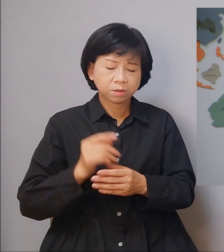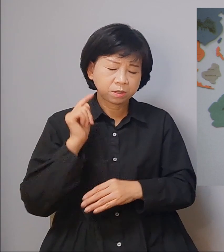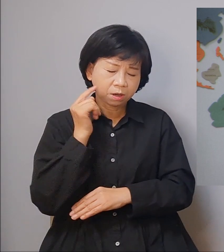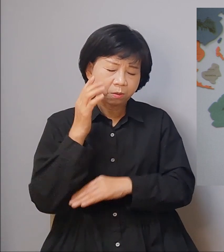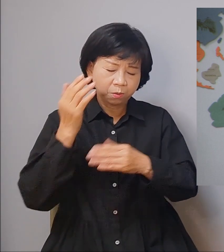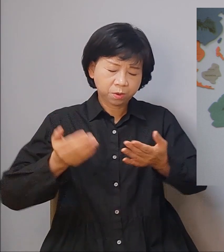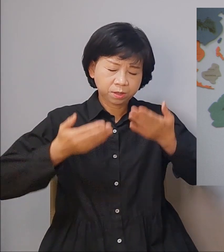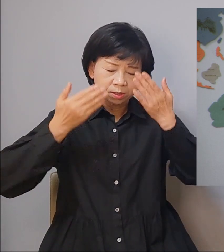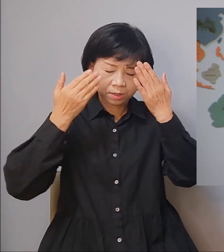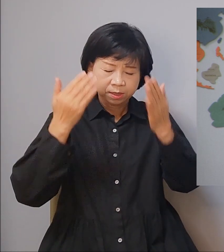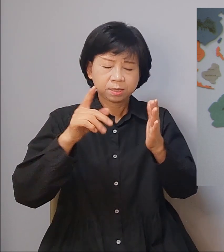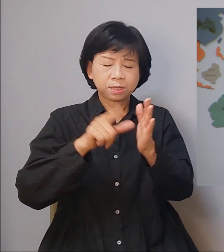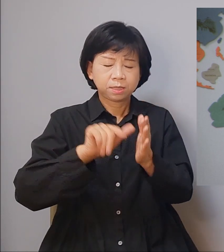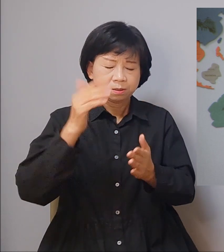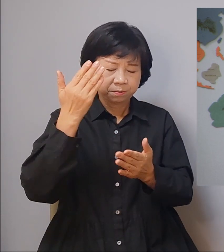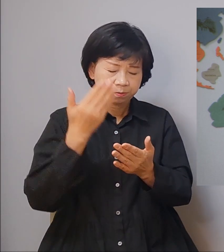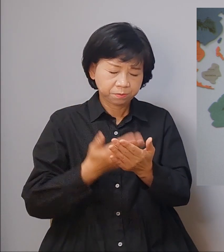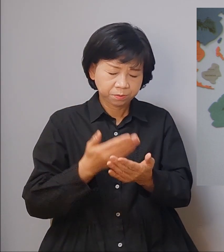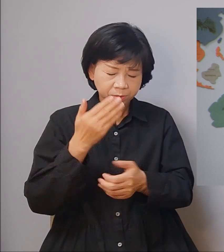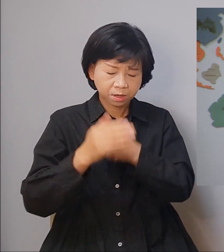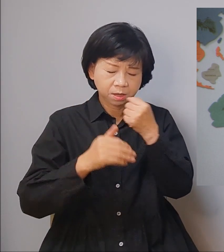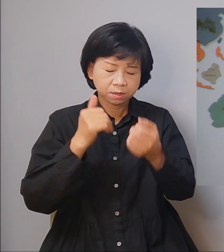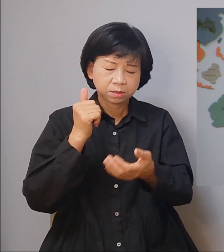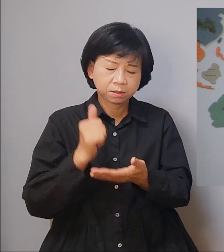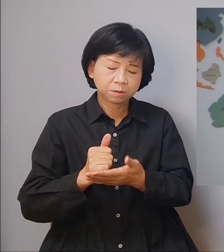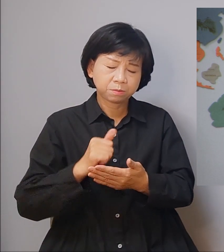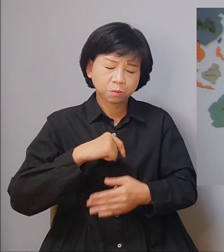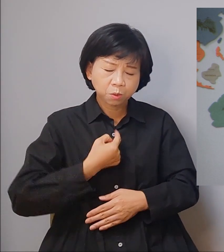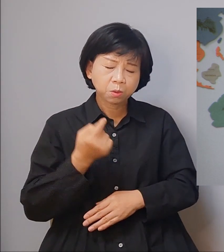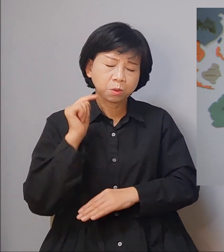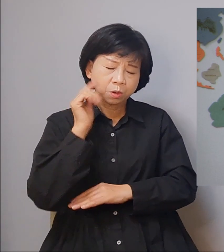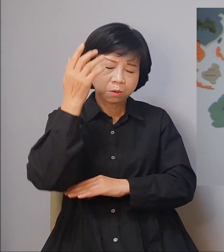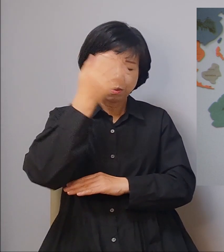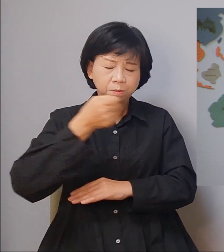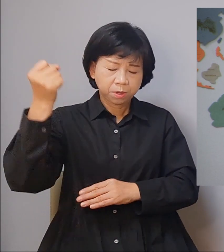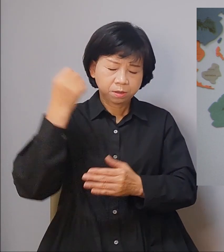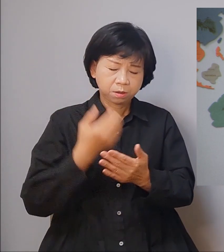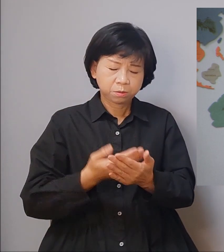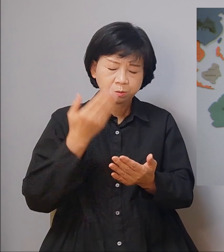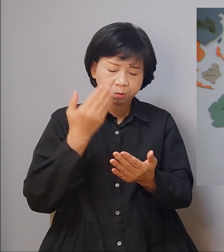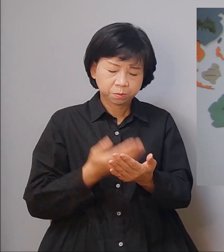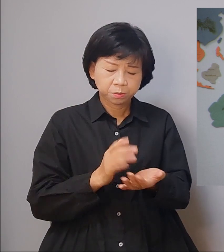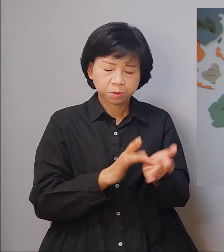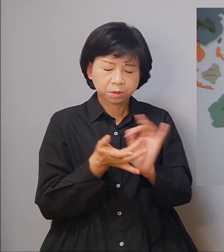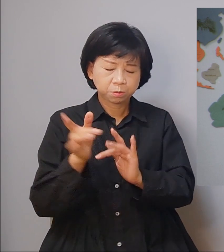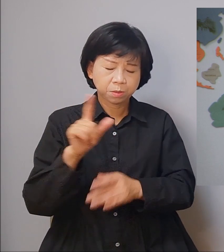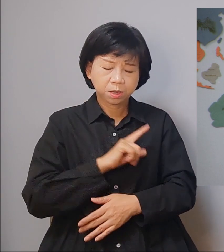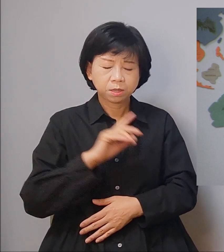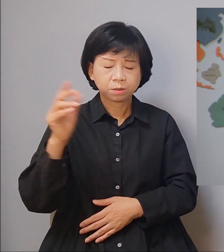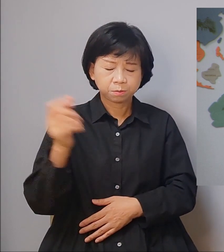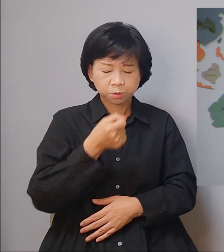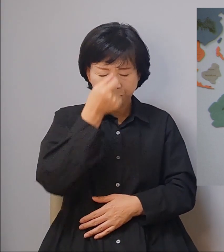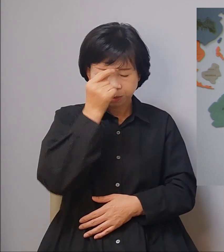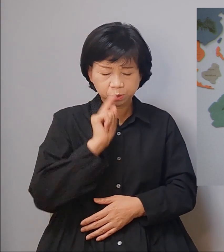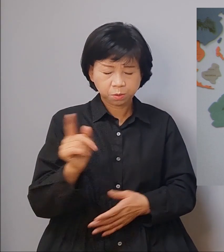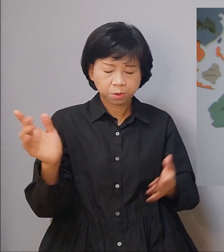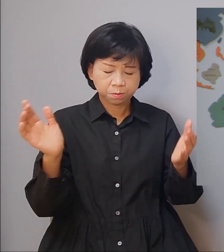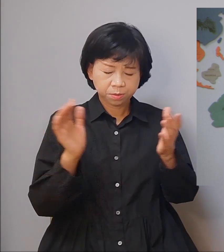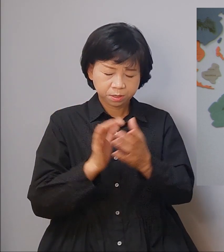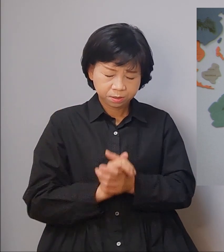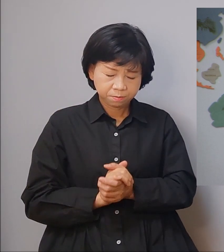시간 되게 하여 주시옵소서. 하나님만 홀로 영광 받아 주시옵소서. 예수님의 이름으로